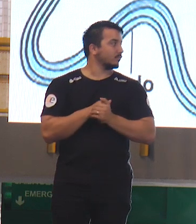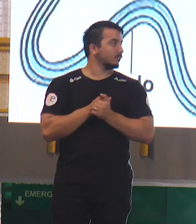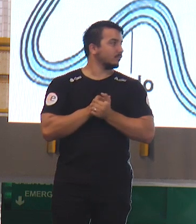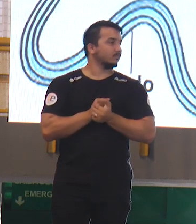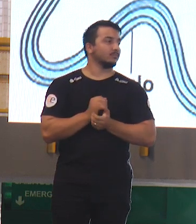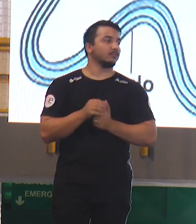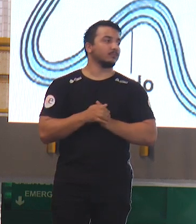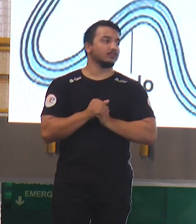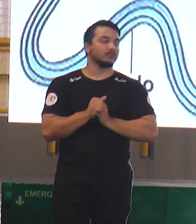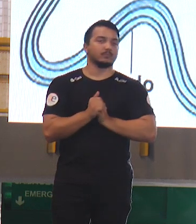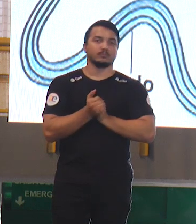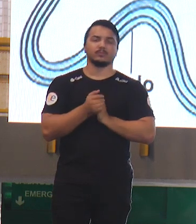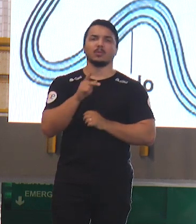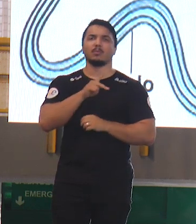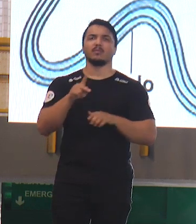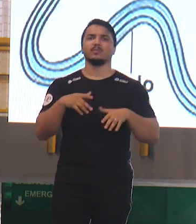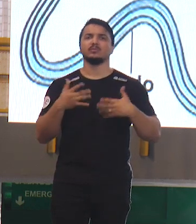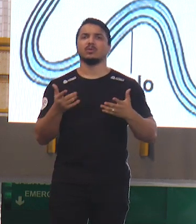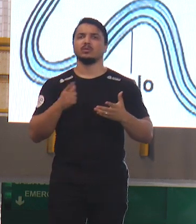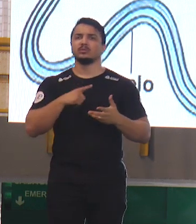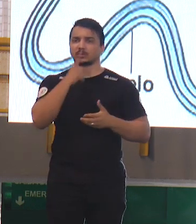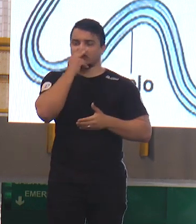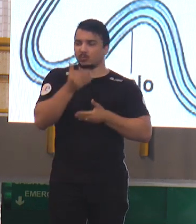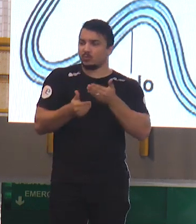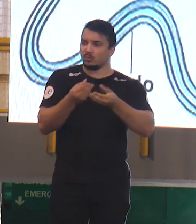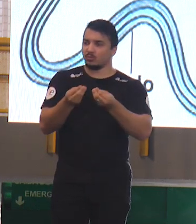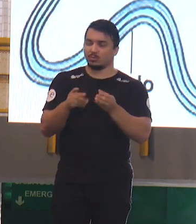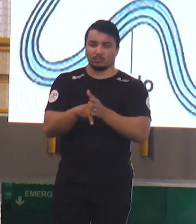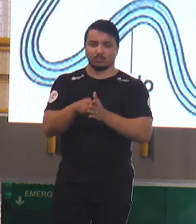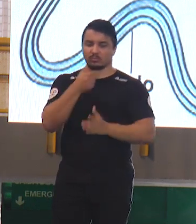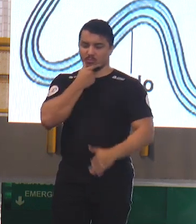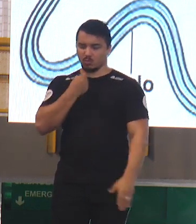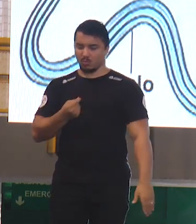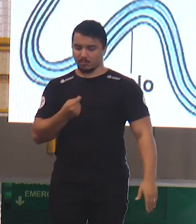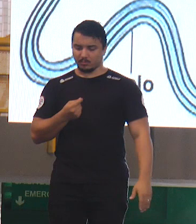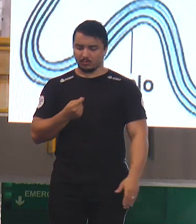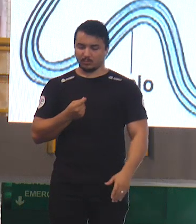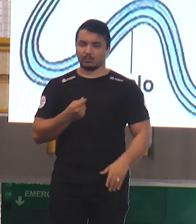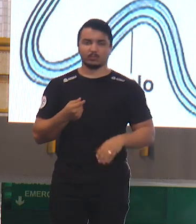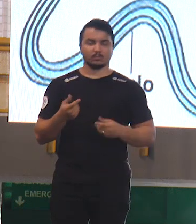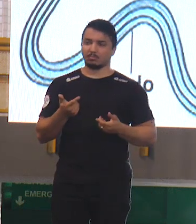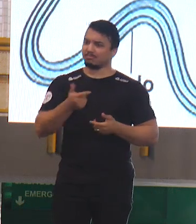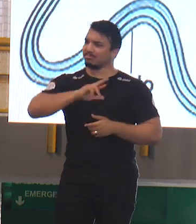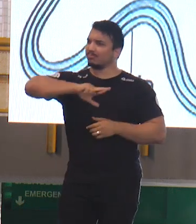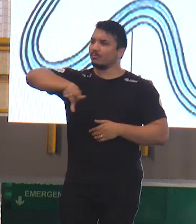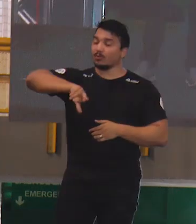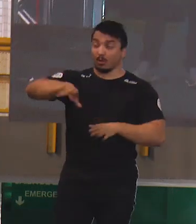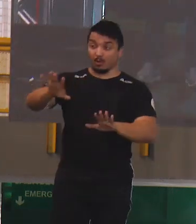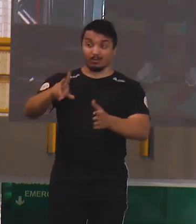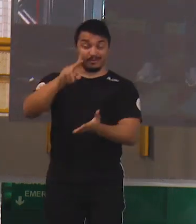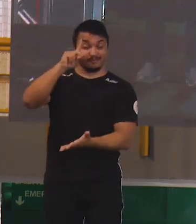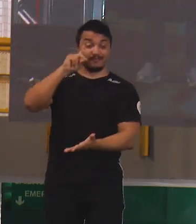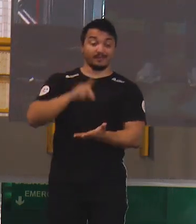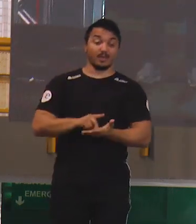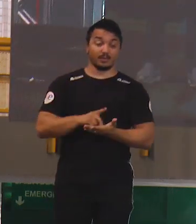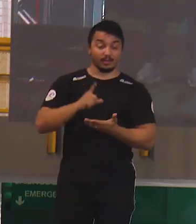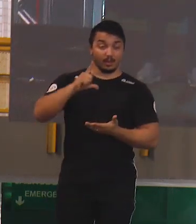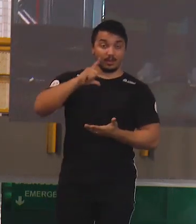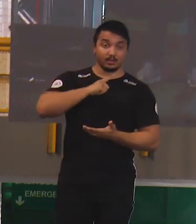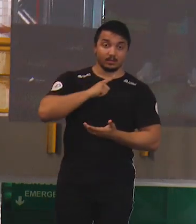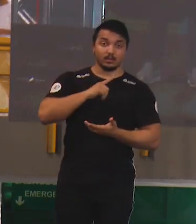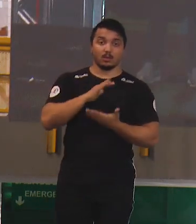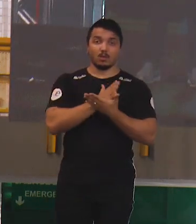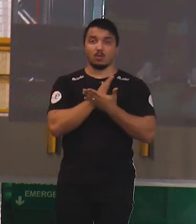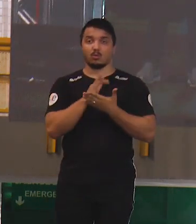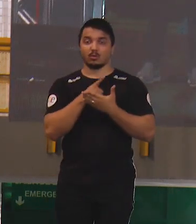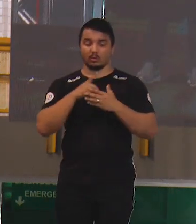Boa. Professor, então nascemos com a tendência de ser homem? Não. Na verdade,